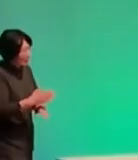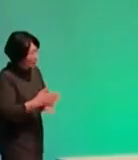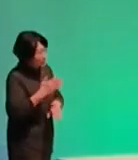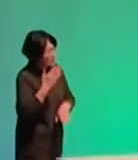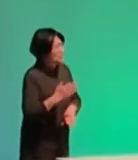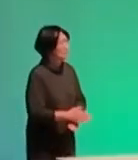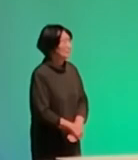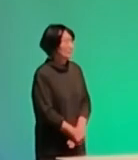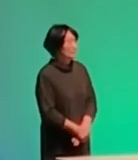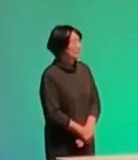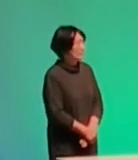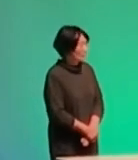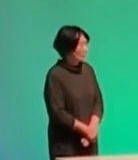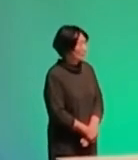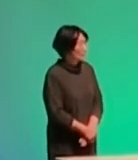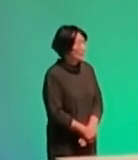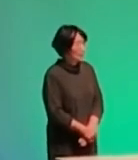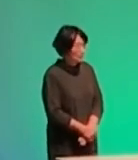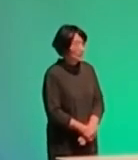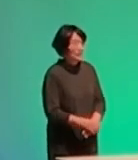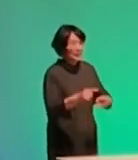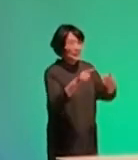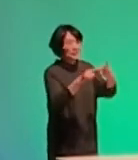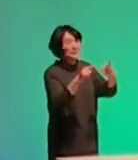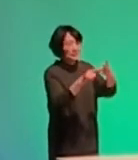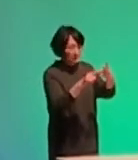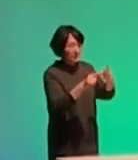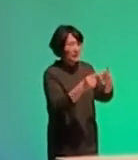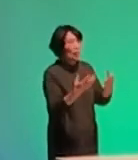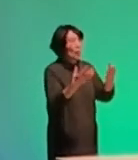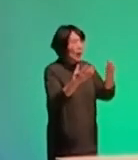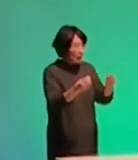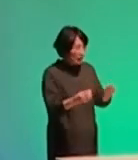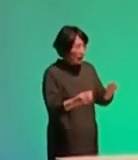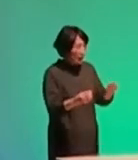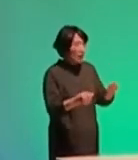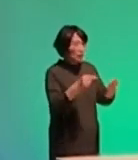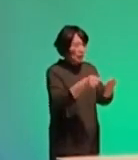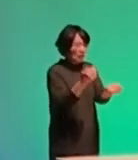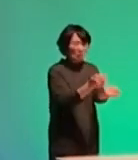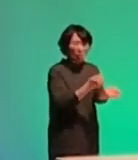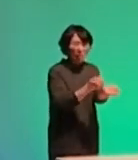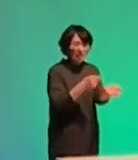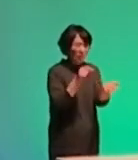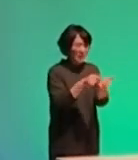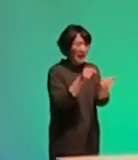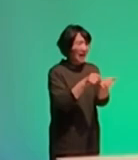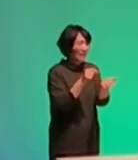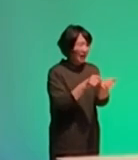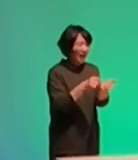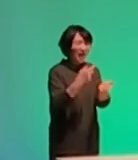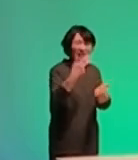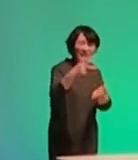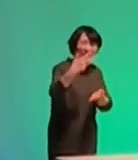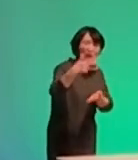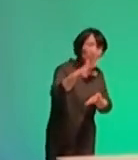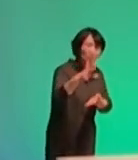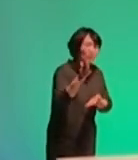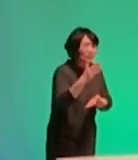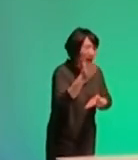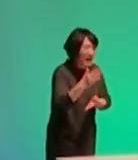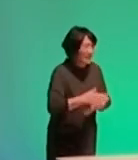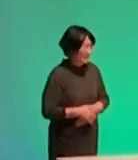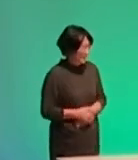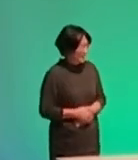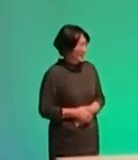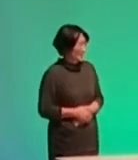ありがとうございます。第3コーナーが終わって第4コーナーと思いましたら、実は残る時間があと7、8分に経ってし